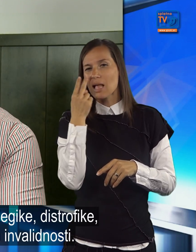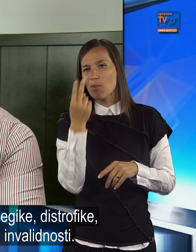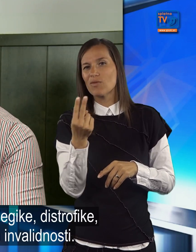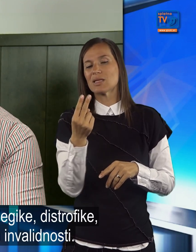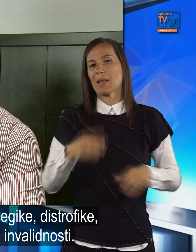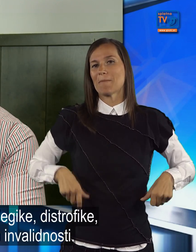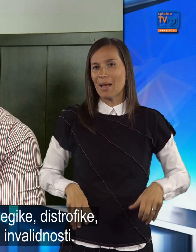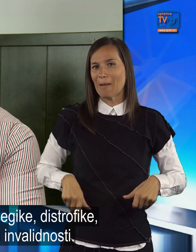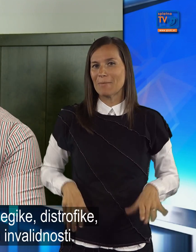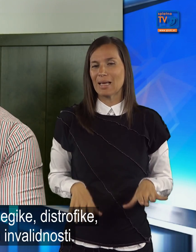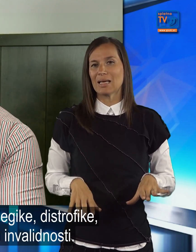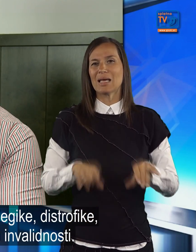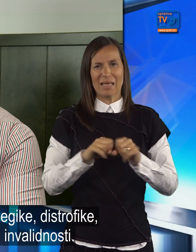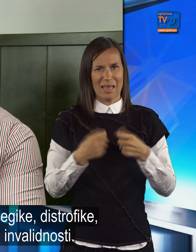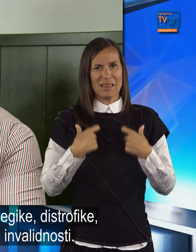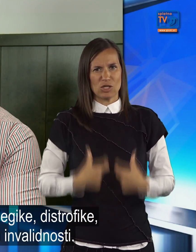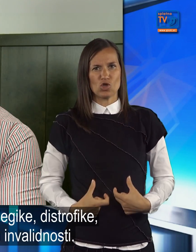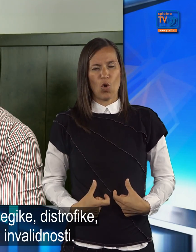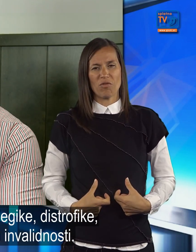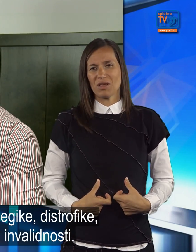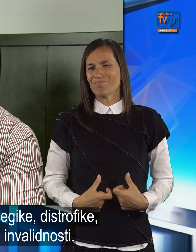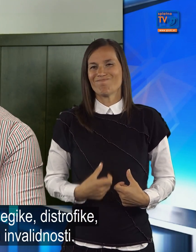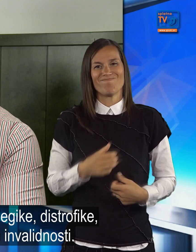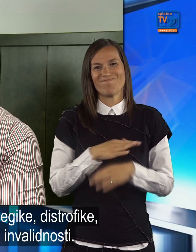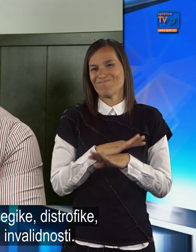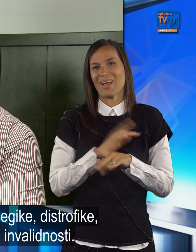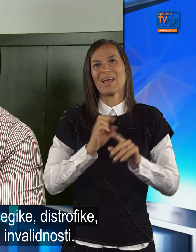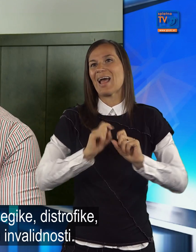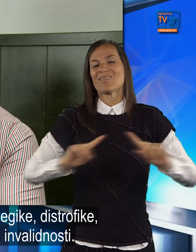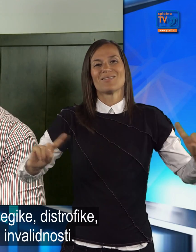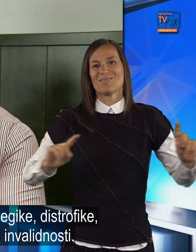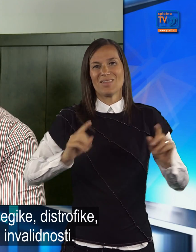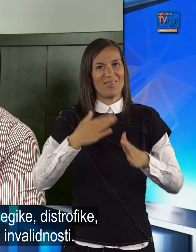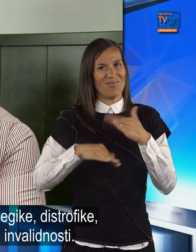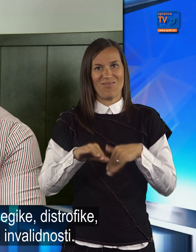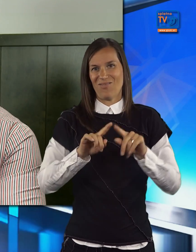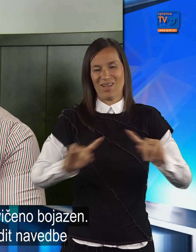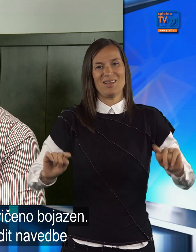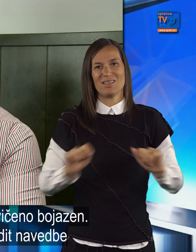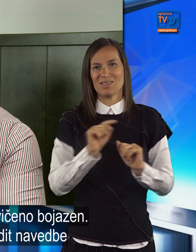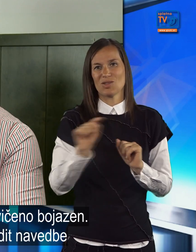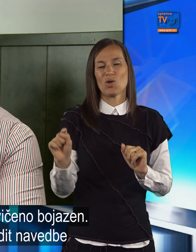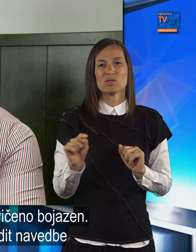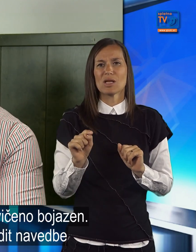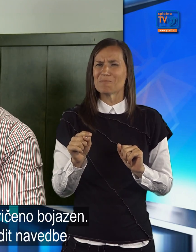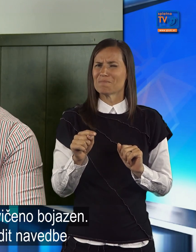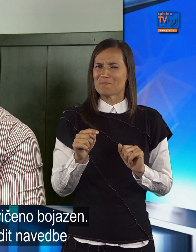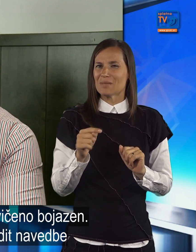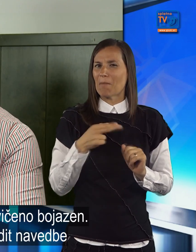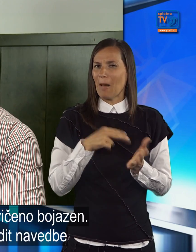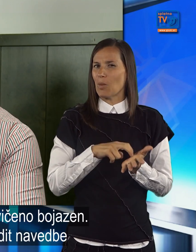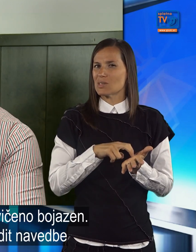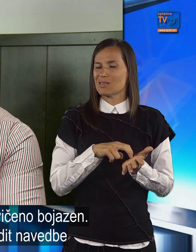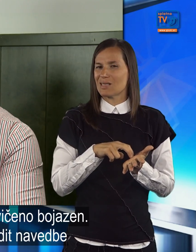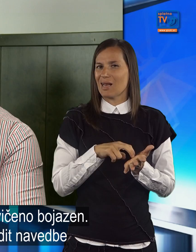slepi, slabovidni, paraplegiki, distrofiki, bilo katera vrsta invalidnost. Tukaj imamo mi